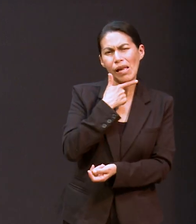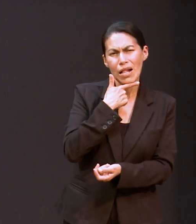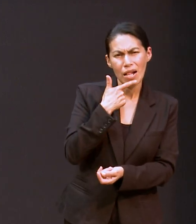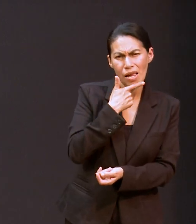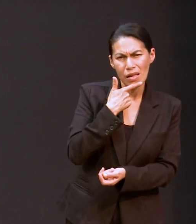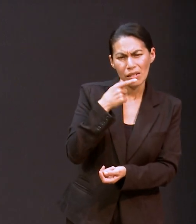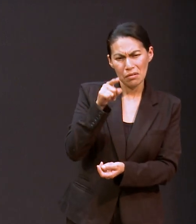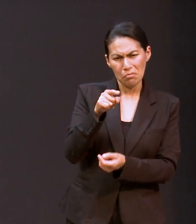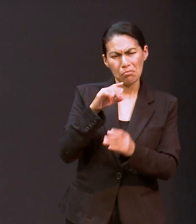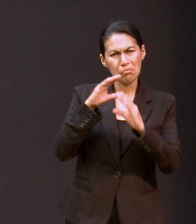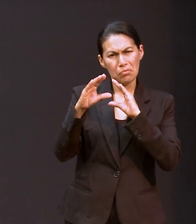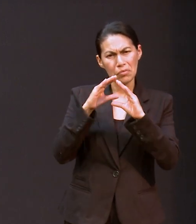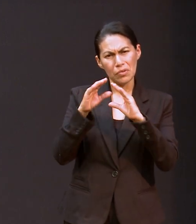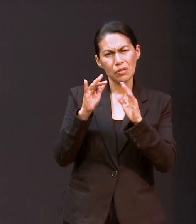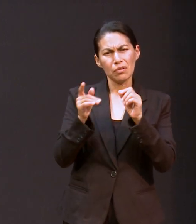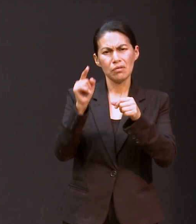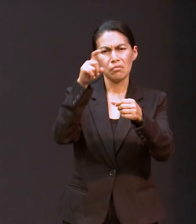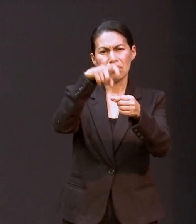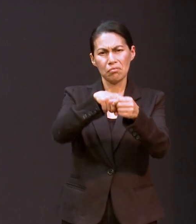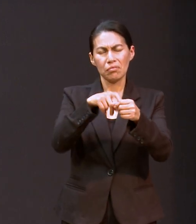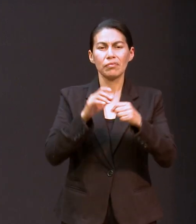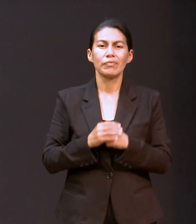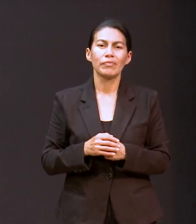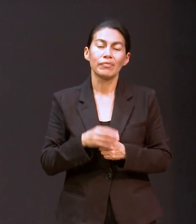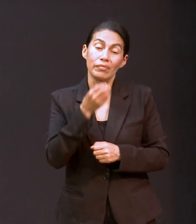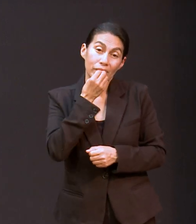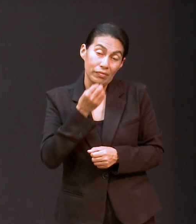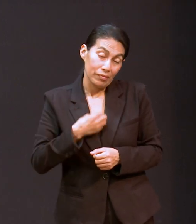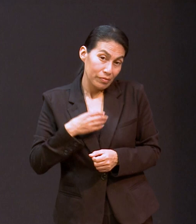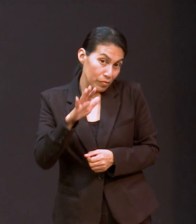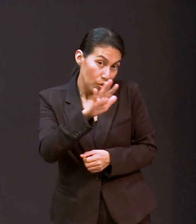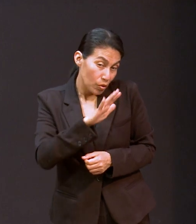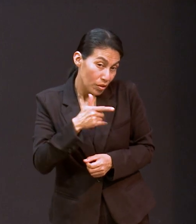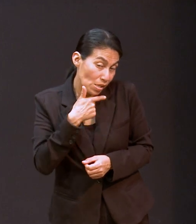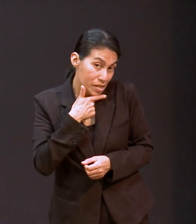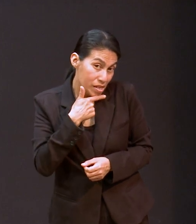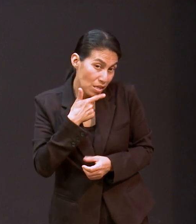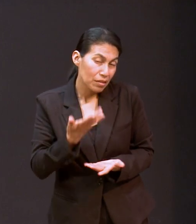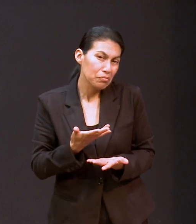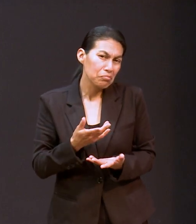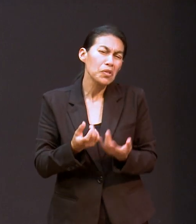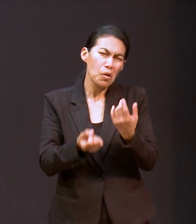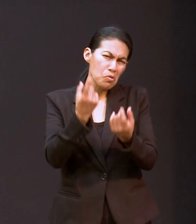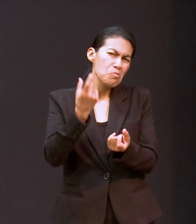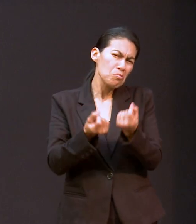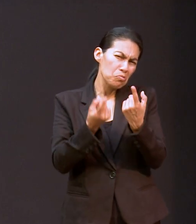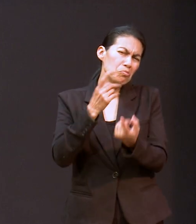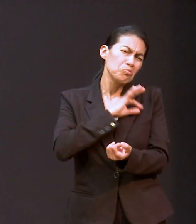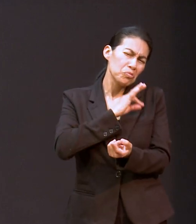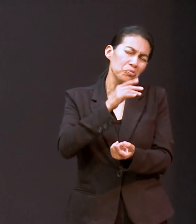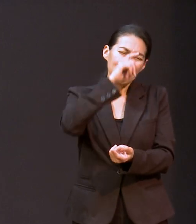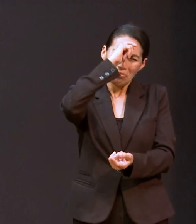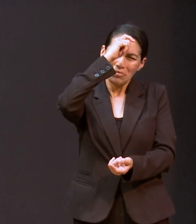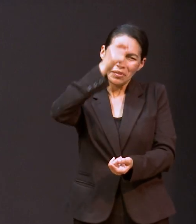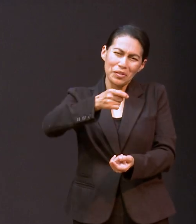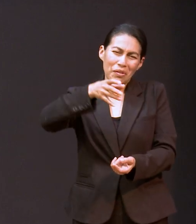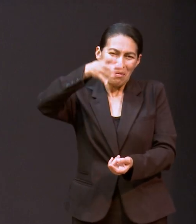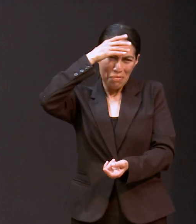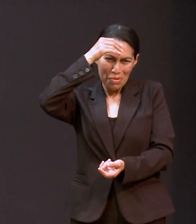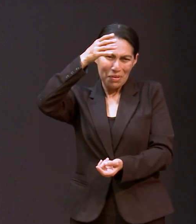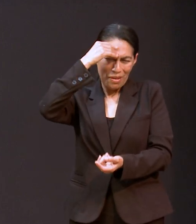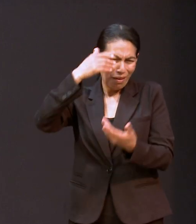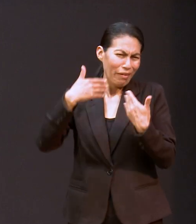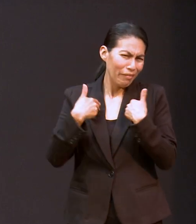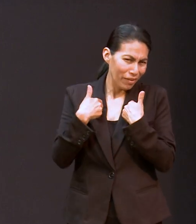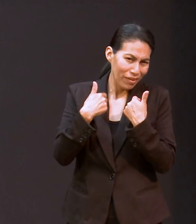inglés verdad puedan comunicarse ahí al programa que está todo en inglés Pero algunas personas tendrán esa